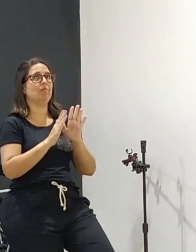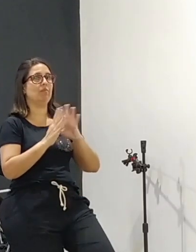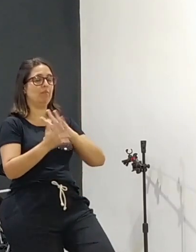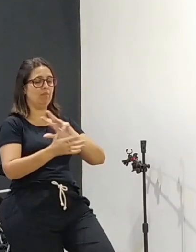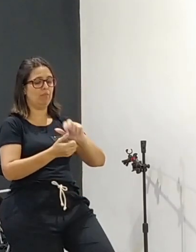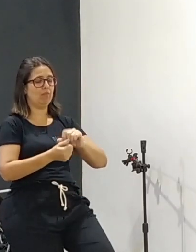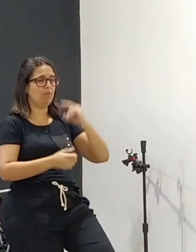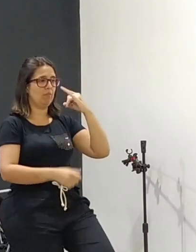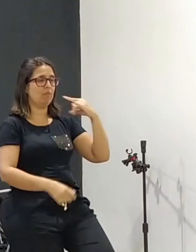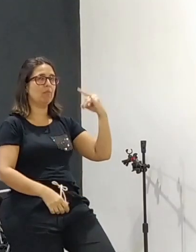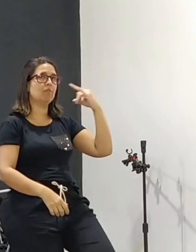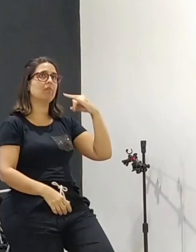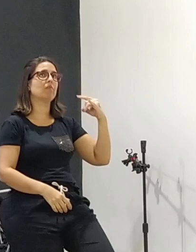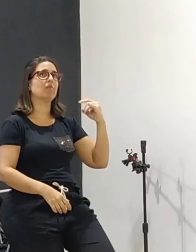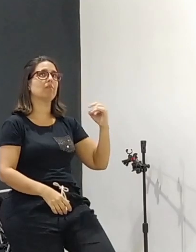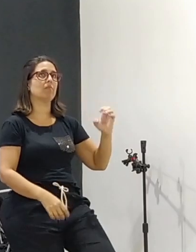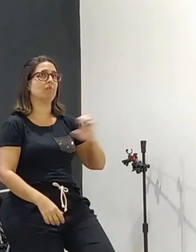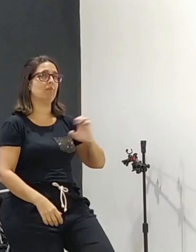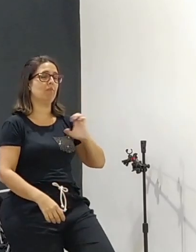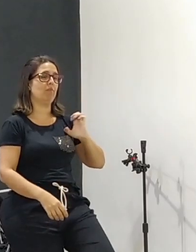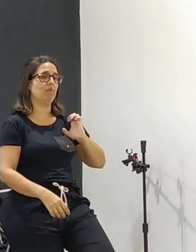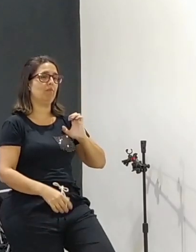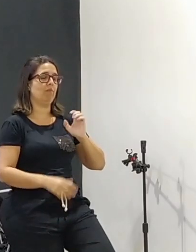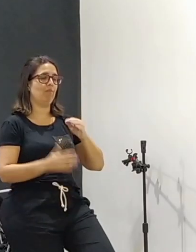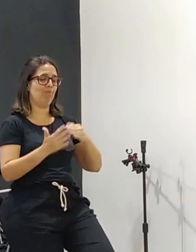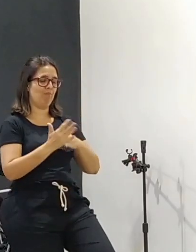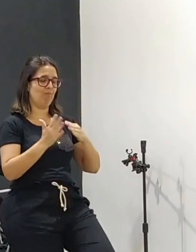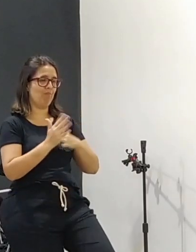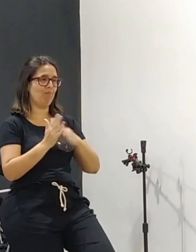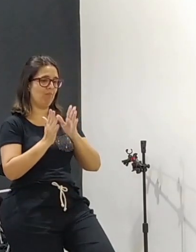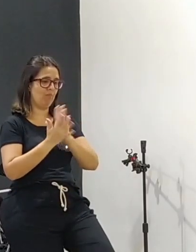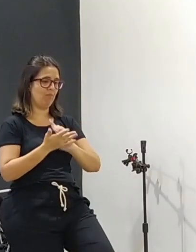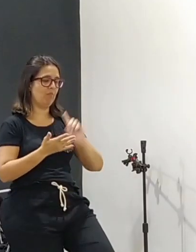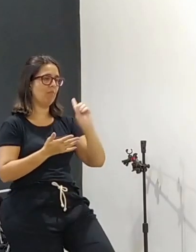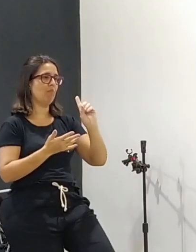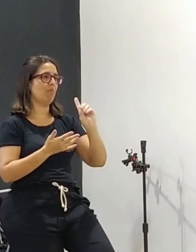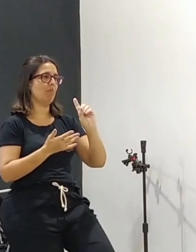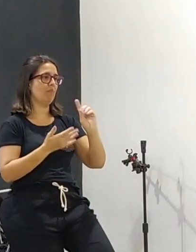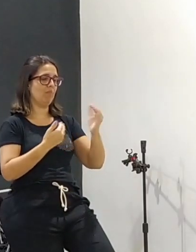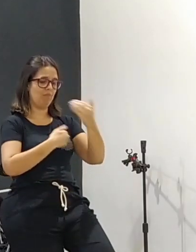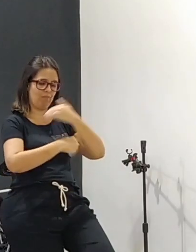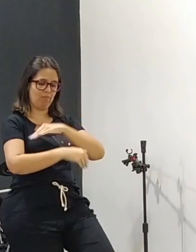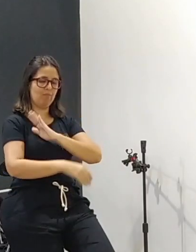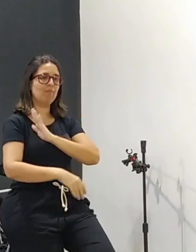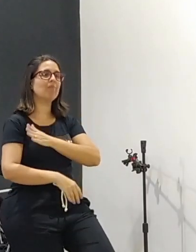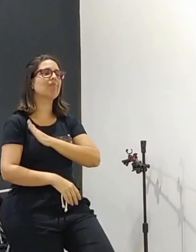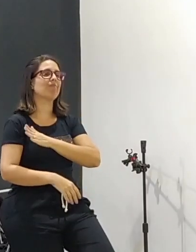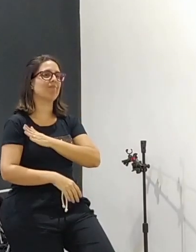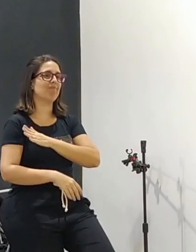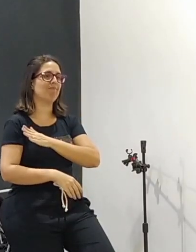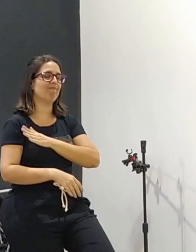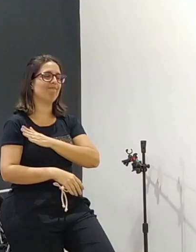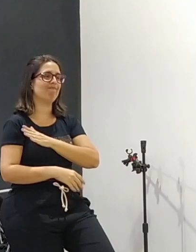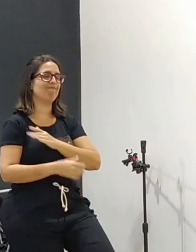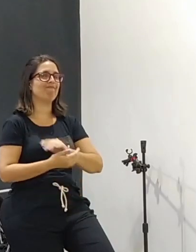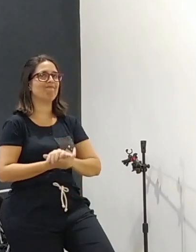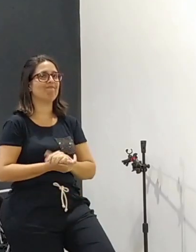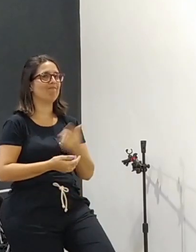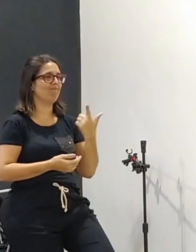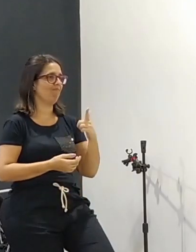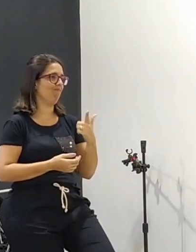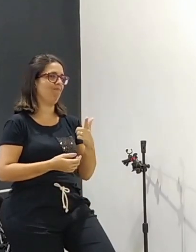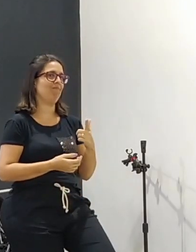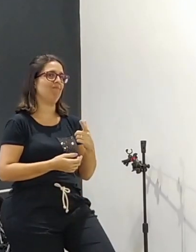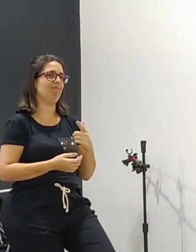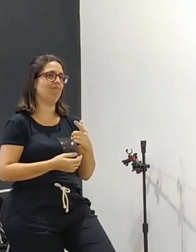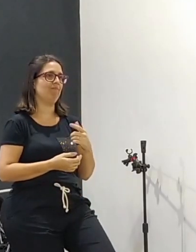riquezas sufocam a palavra e ela fica infrutífera. A palavra que foi lançada no coração, ela não produz.